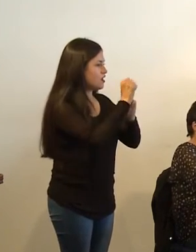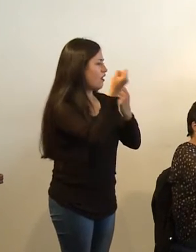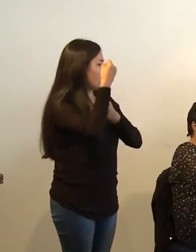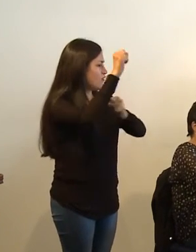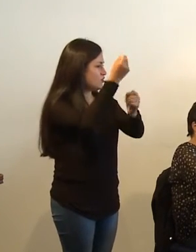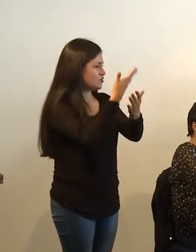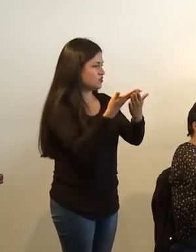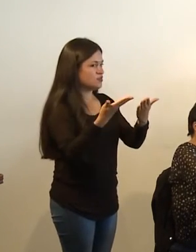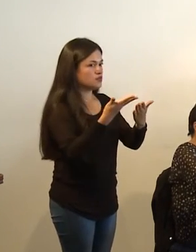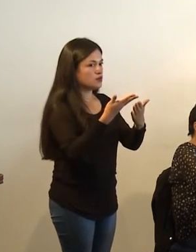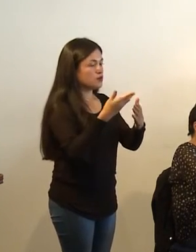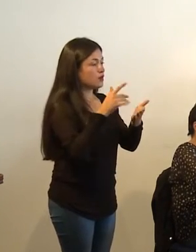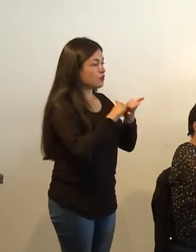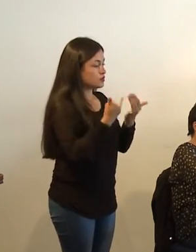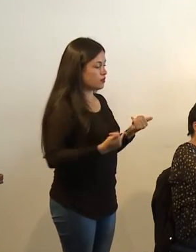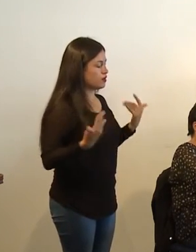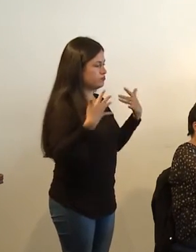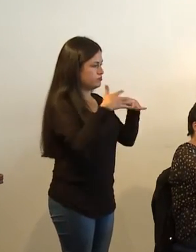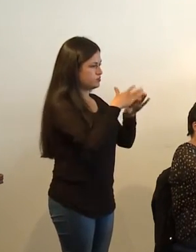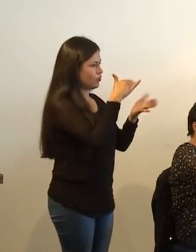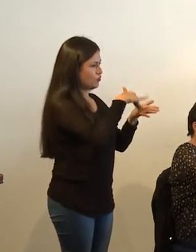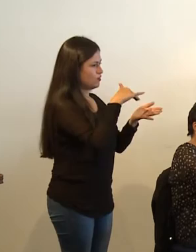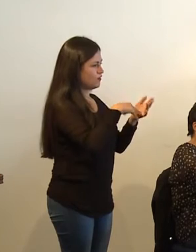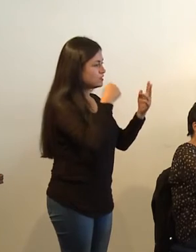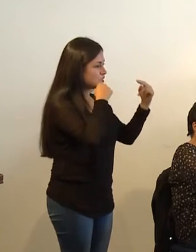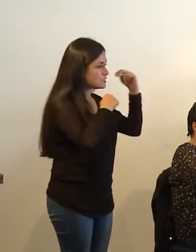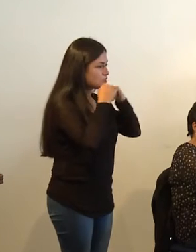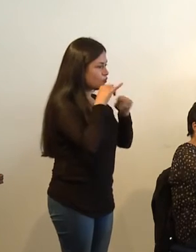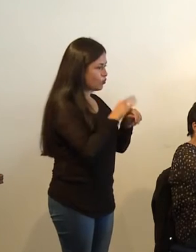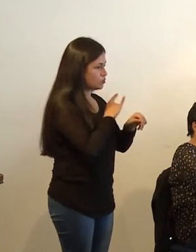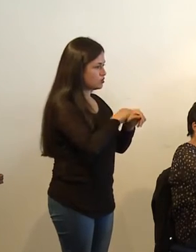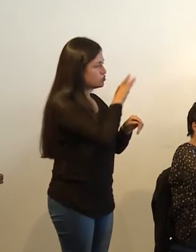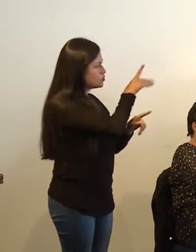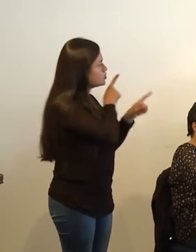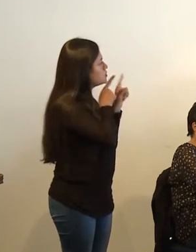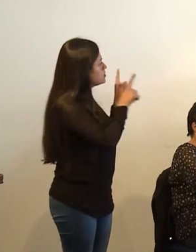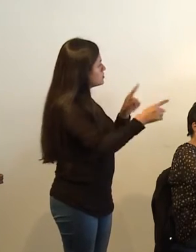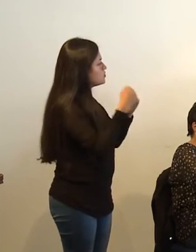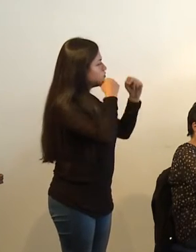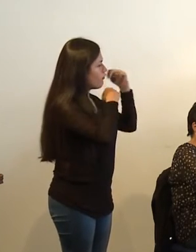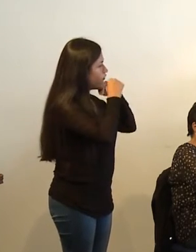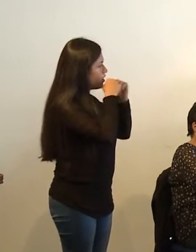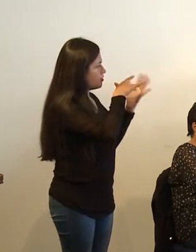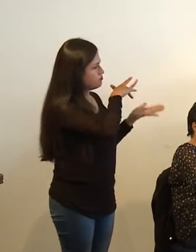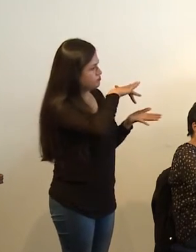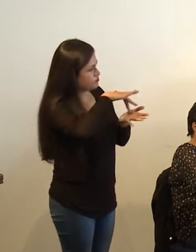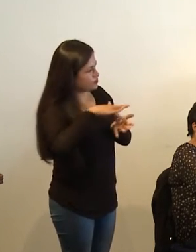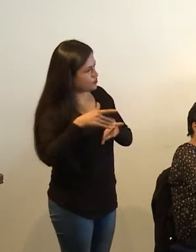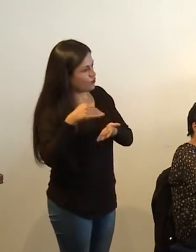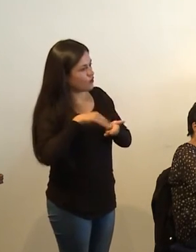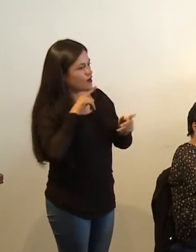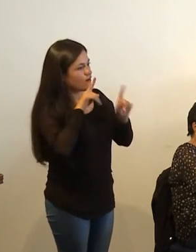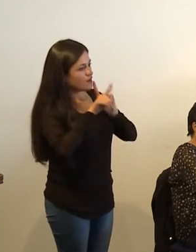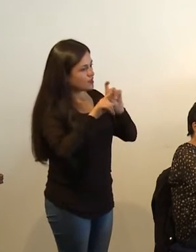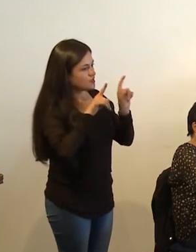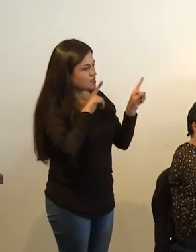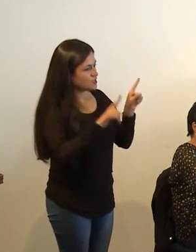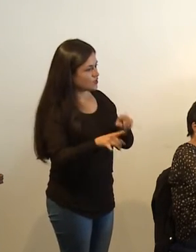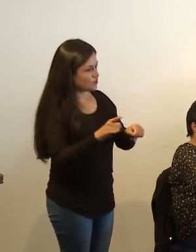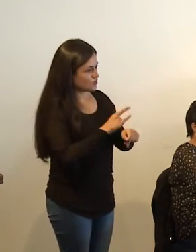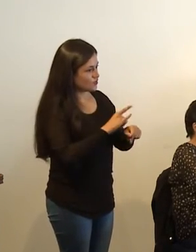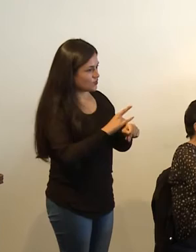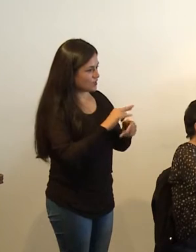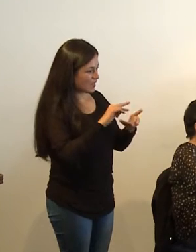una repolitización del discurso freiriano y va afinándose esos rasgos que aquí incluso han salido